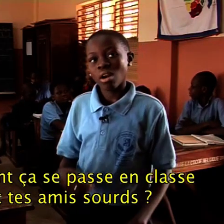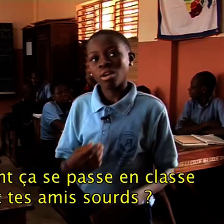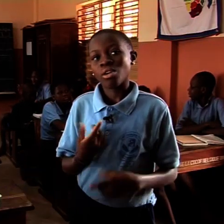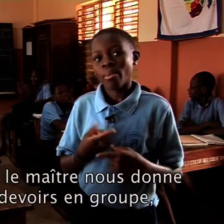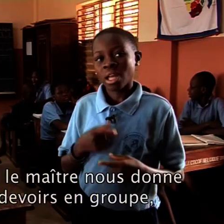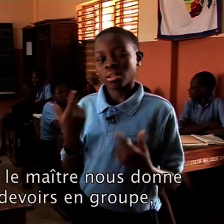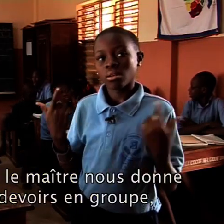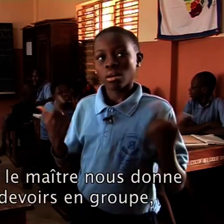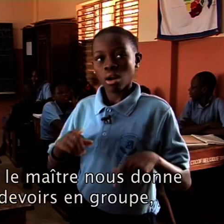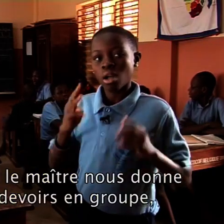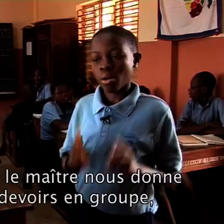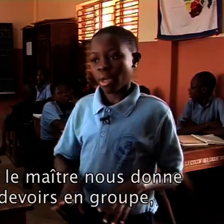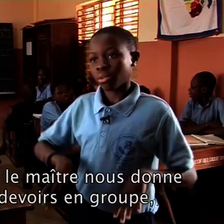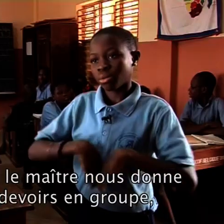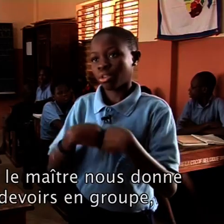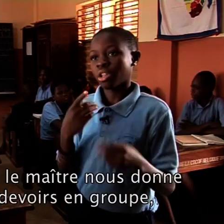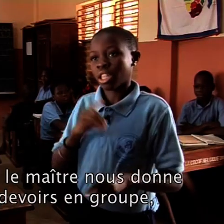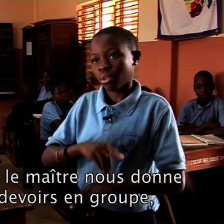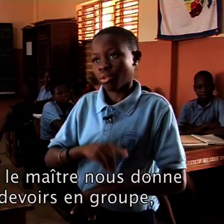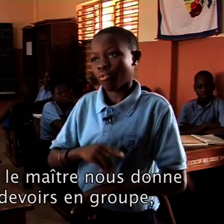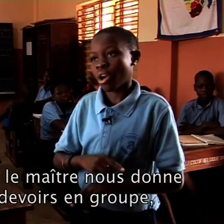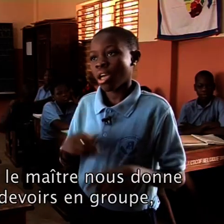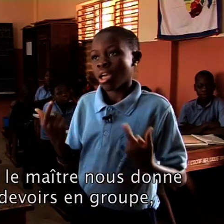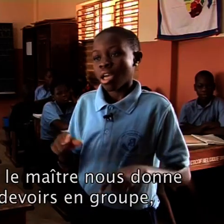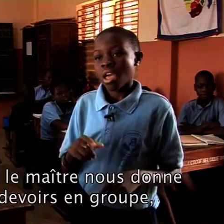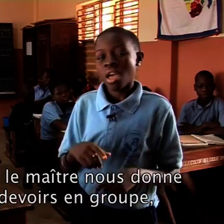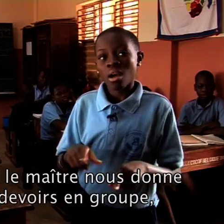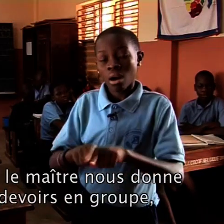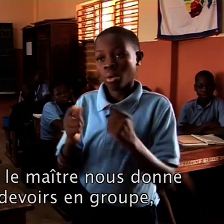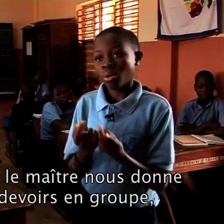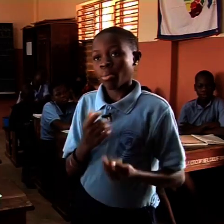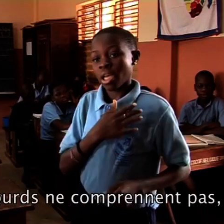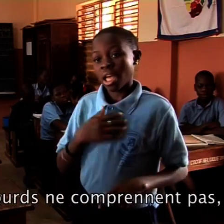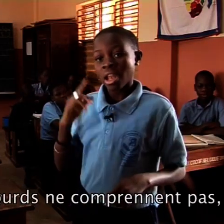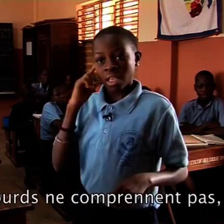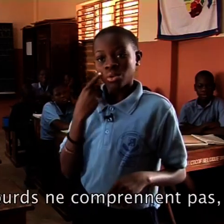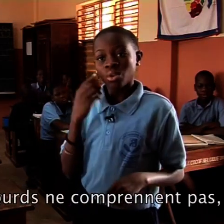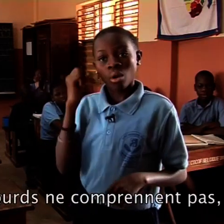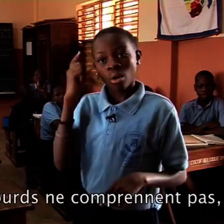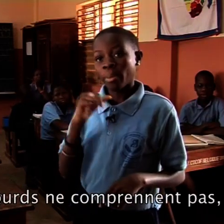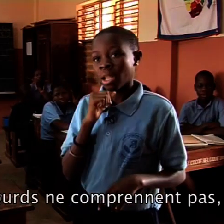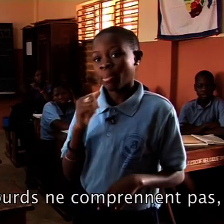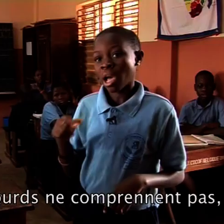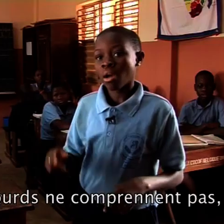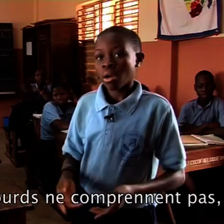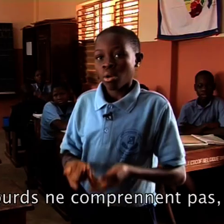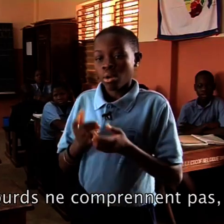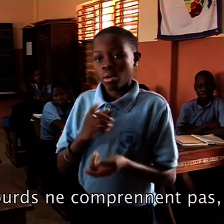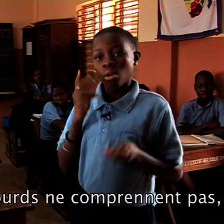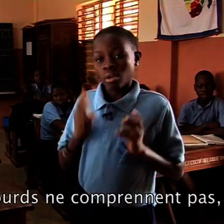Quand le maître nous donne des devoirs et en groupe, et les sourds ne comprennent pas,